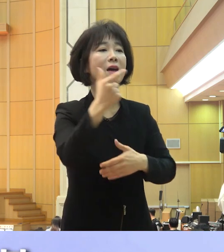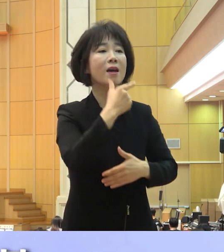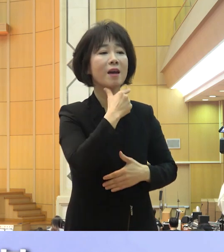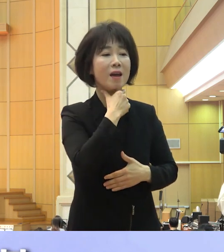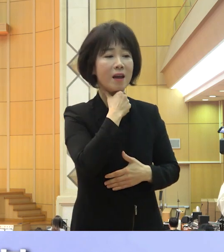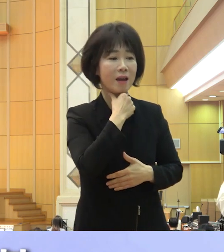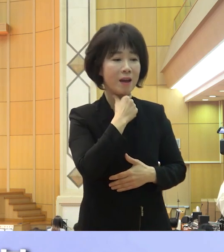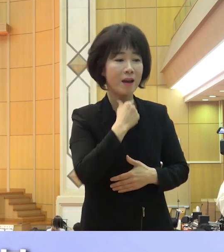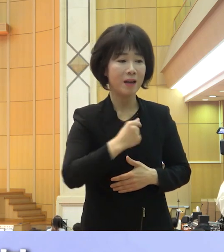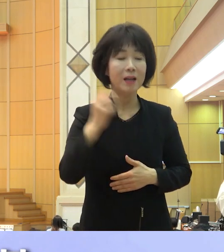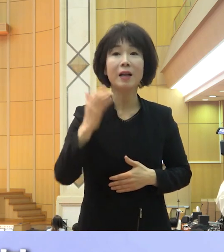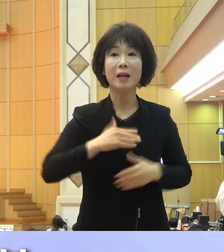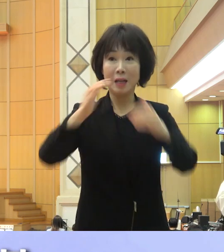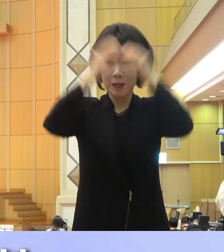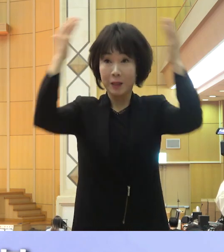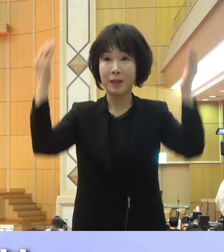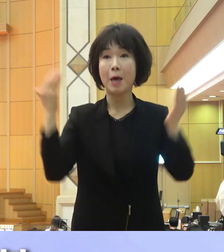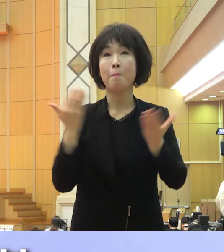일하시네.